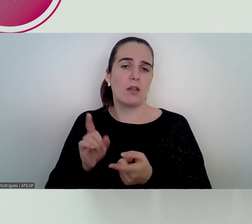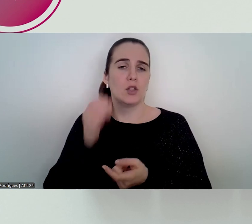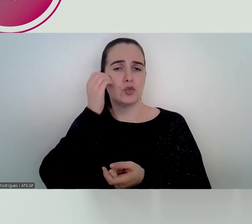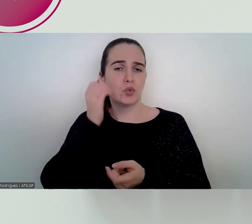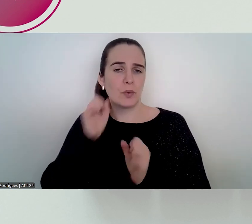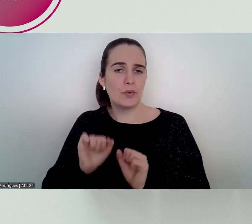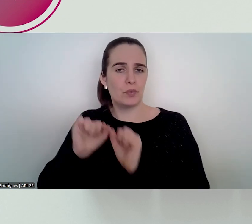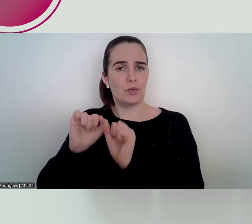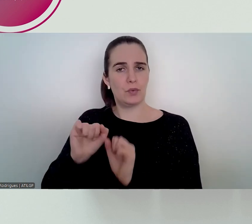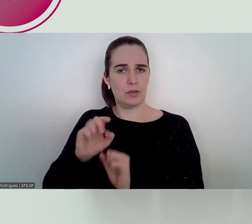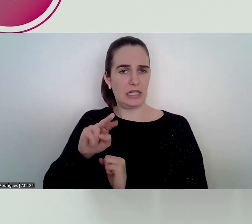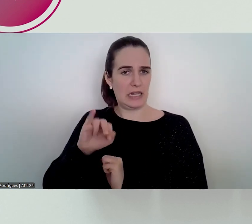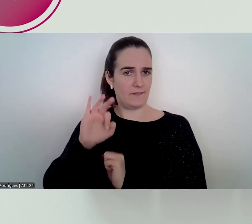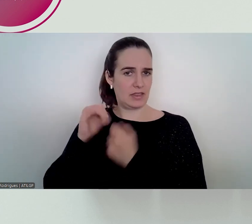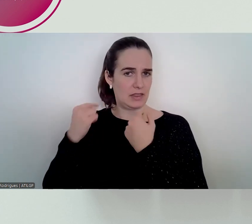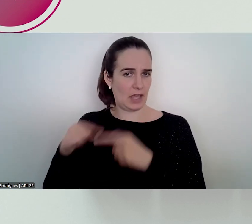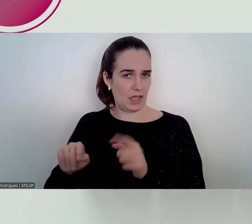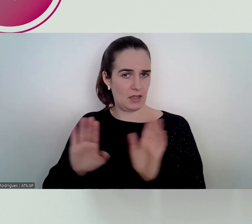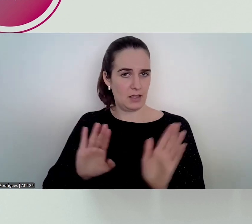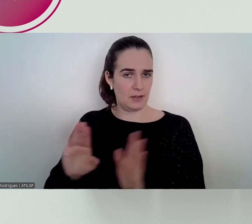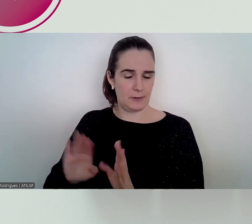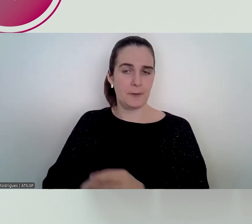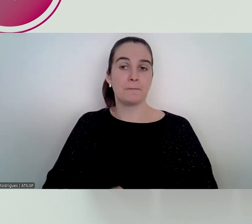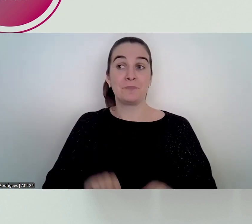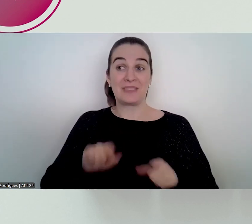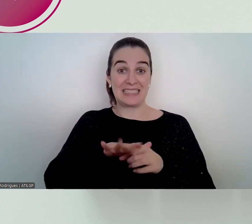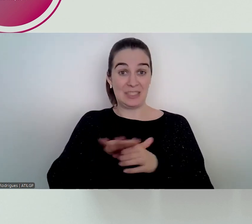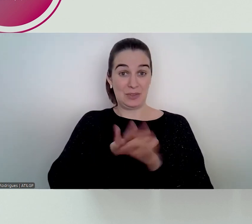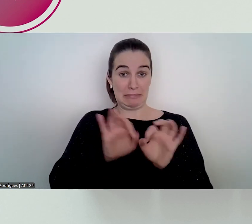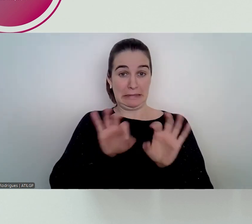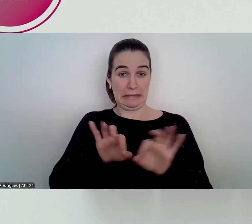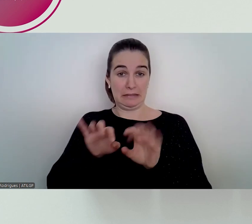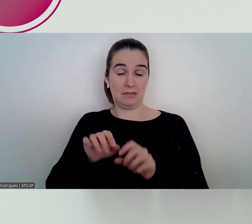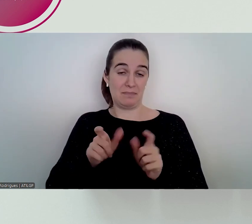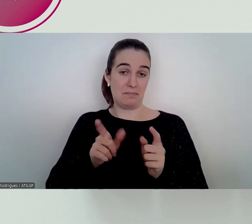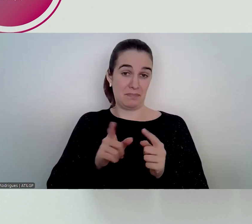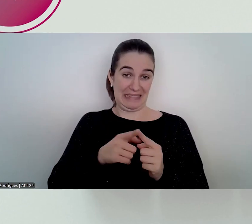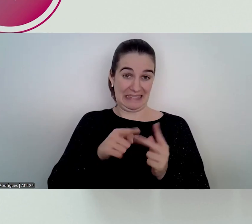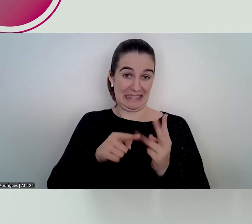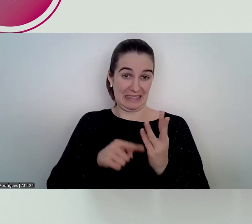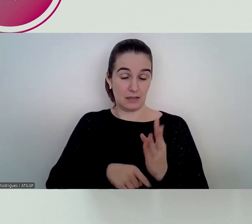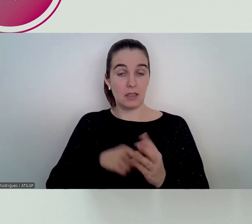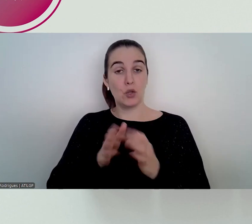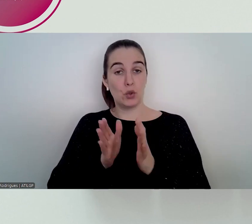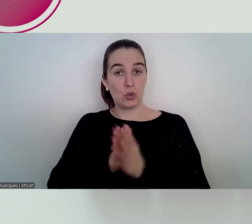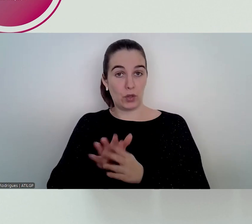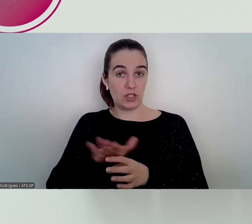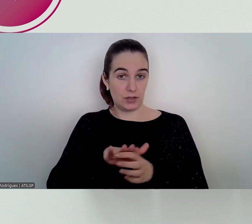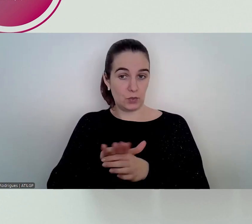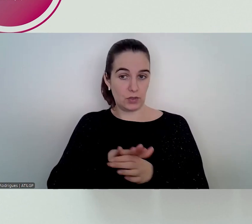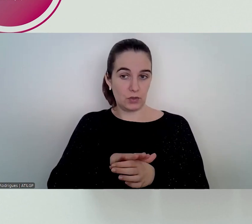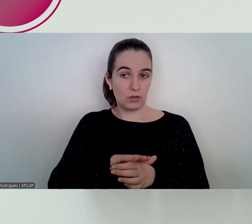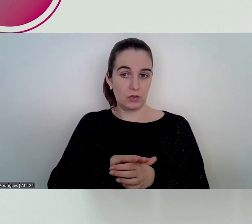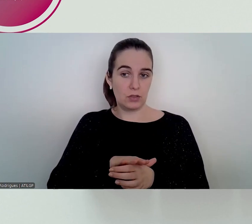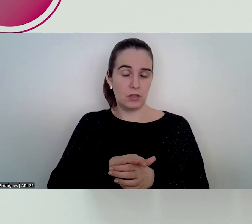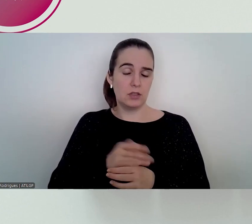própria. Todas estas situações, de alguma maneira, acabam por definir ou determinar